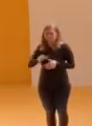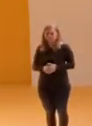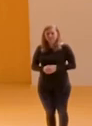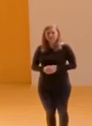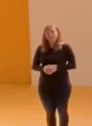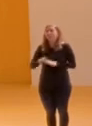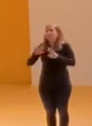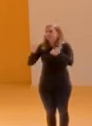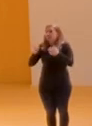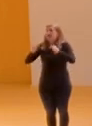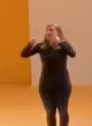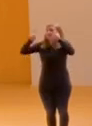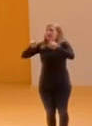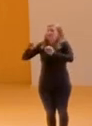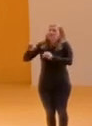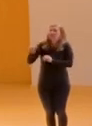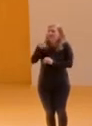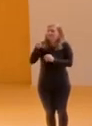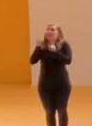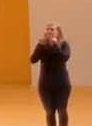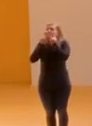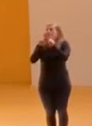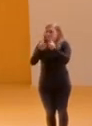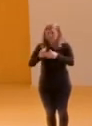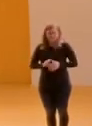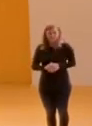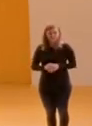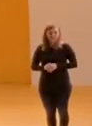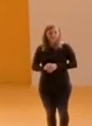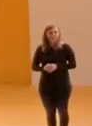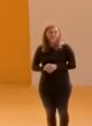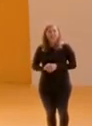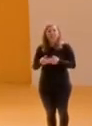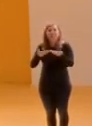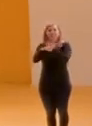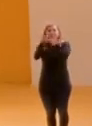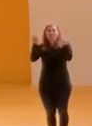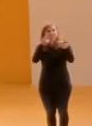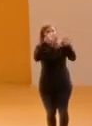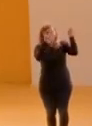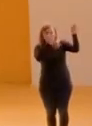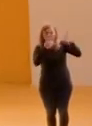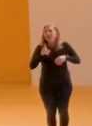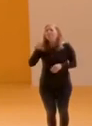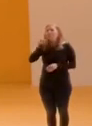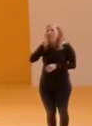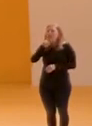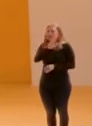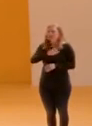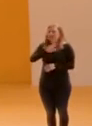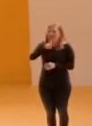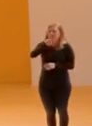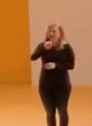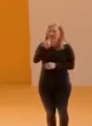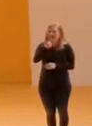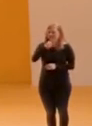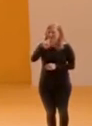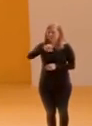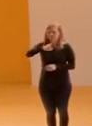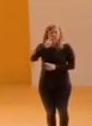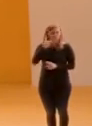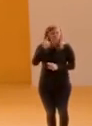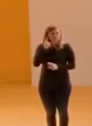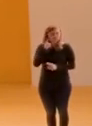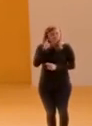to zacznijmy od naszej pierwszej prawdy przed państwem mężczyźni z plemienia hadza Czy ktoś